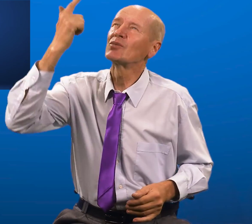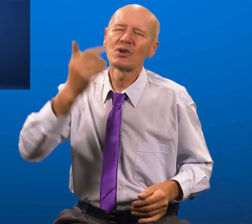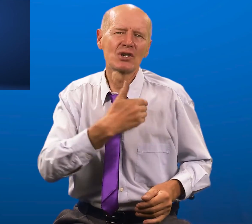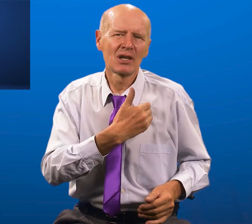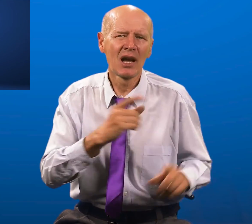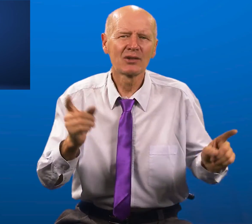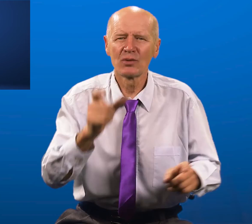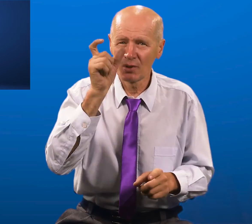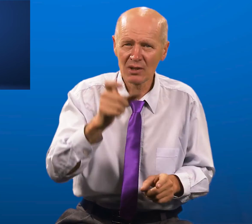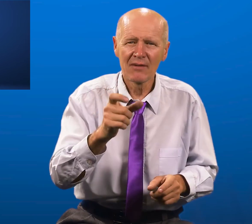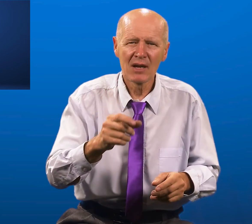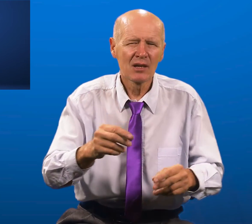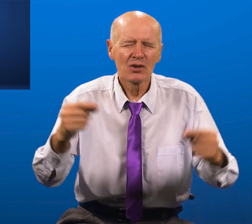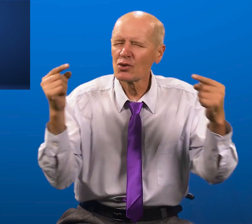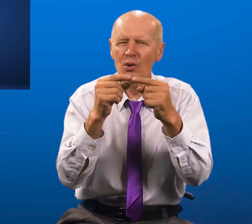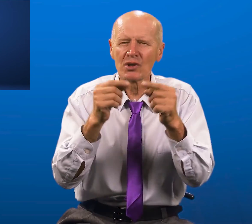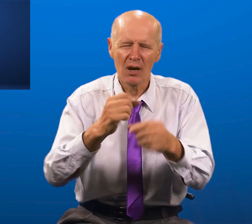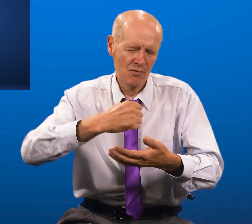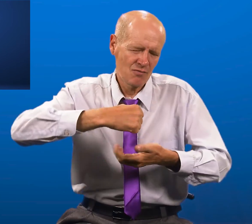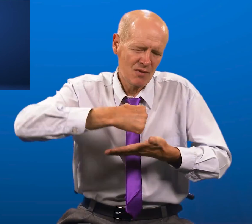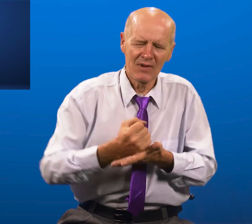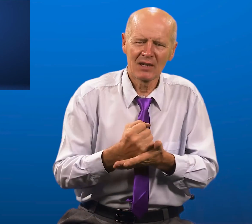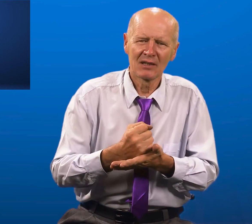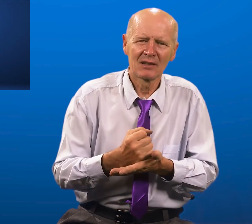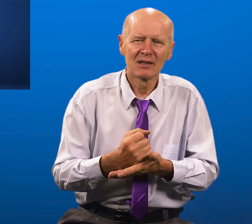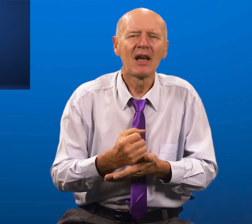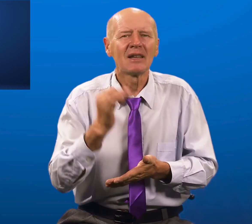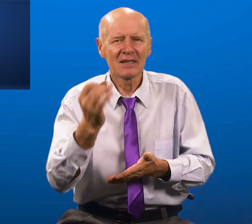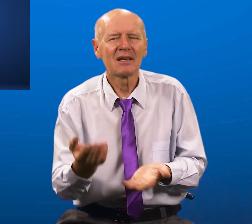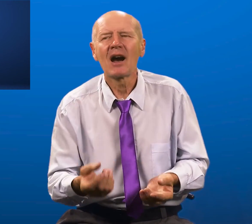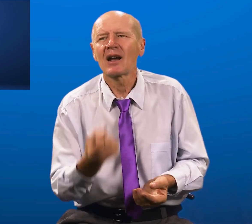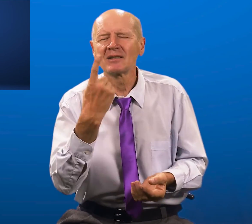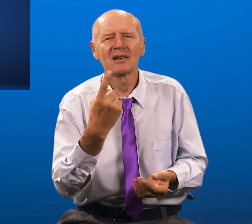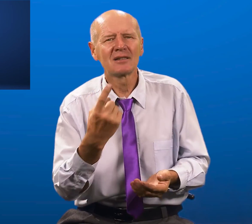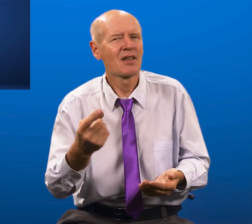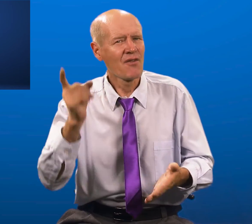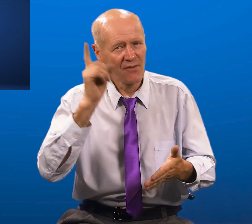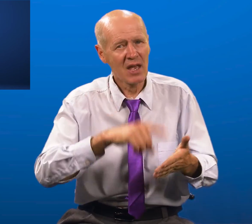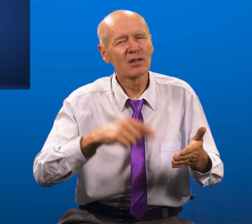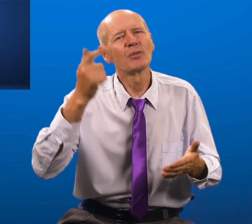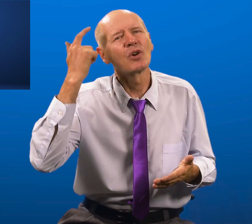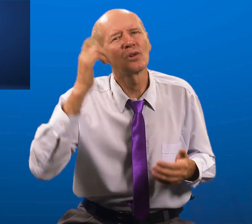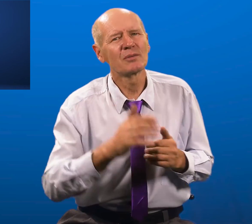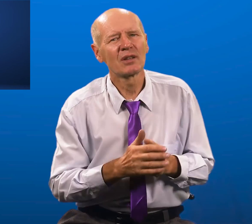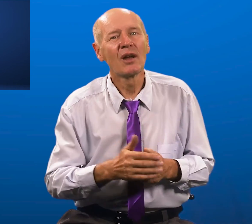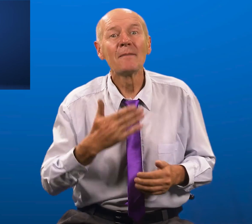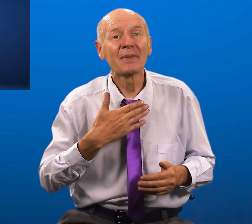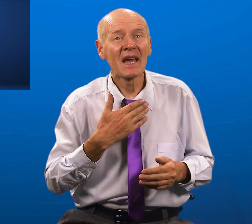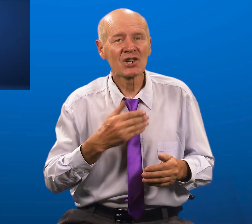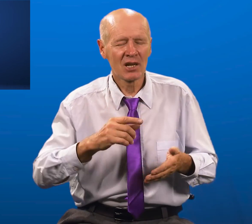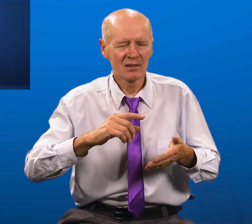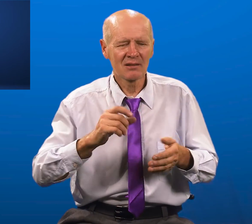человек четко утвердился в том, чтобы он оказался верным перед Господом.